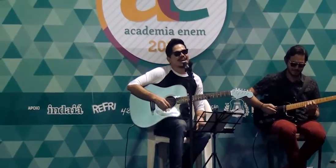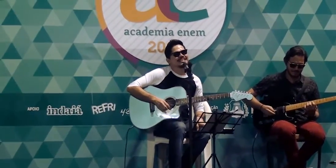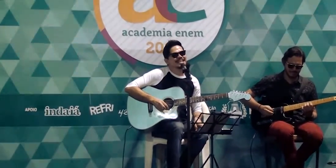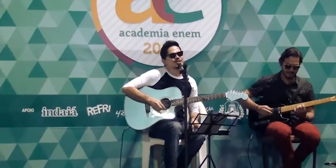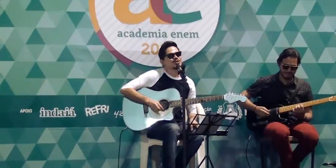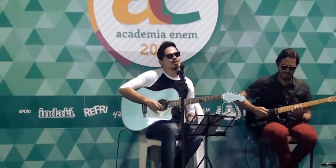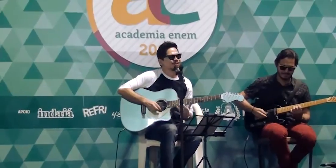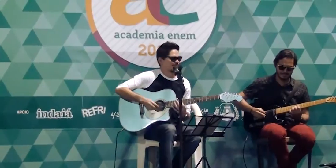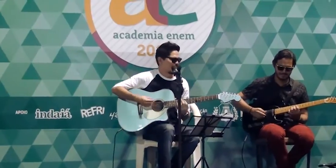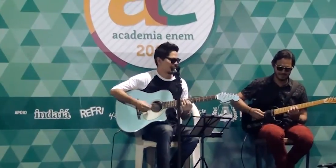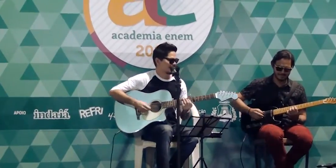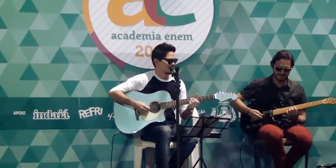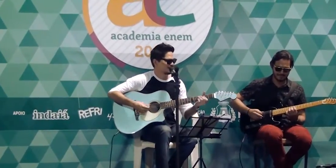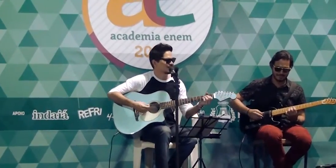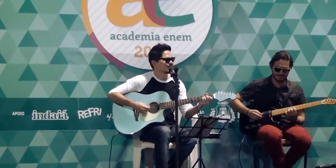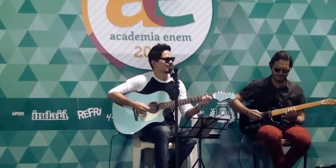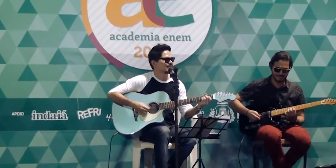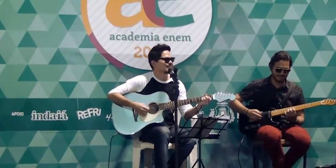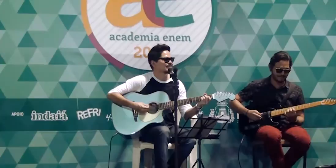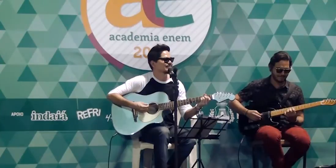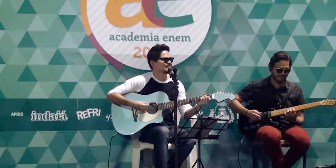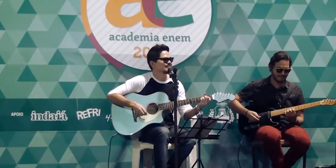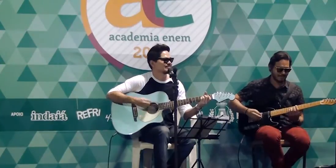Quem souber, canta junto.